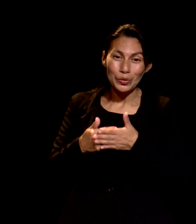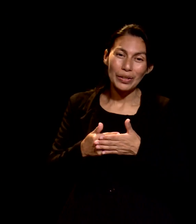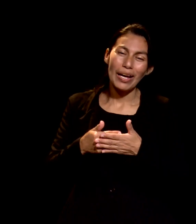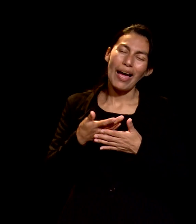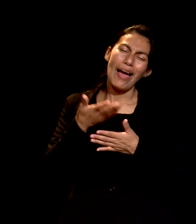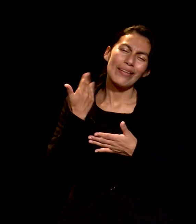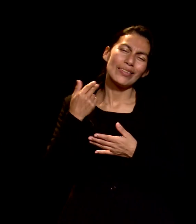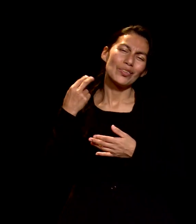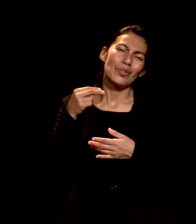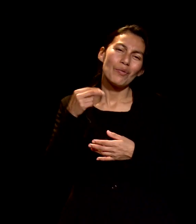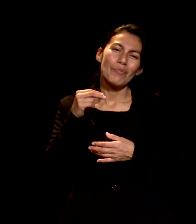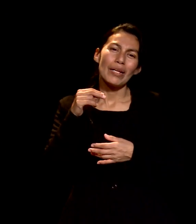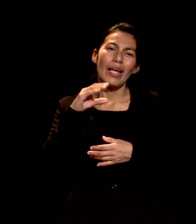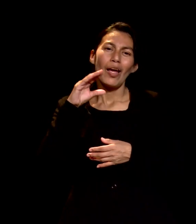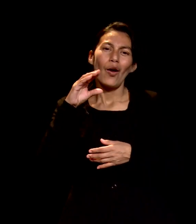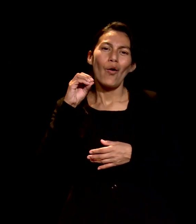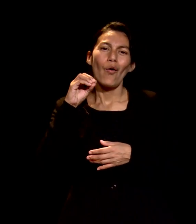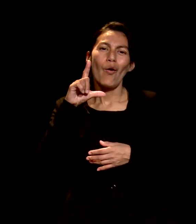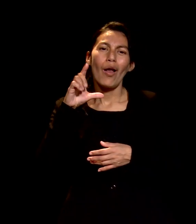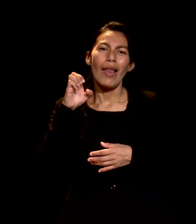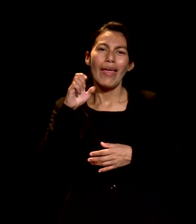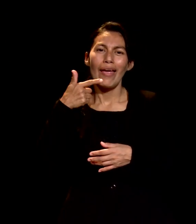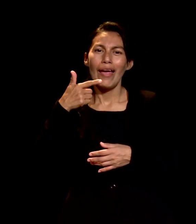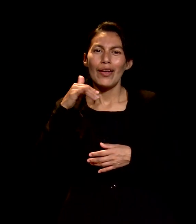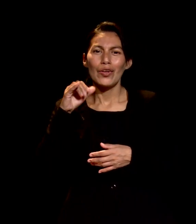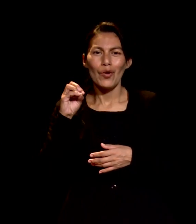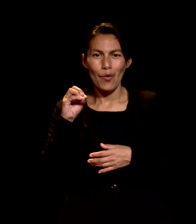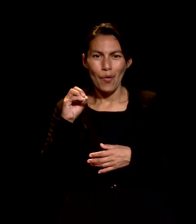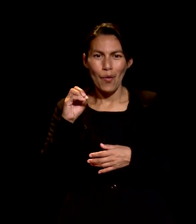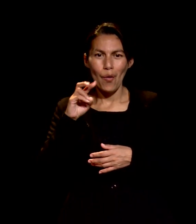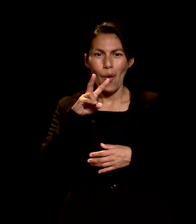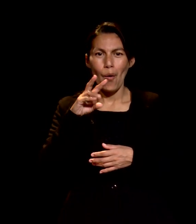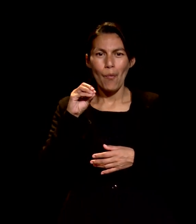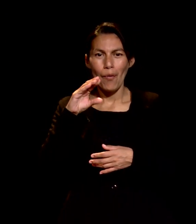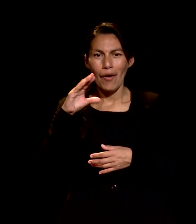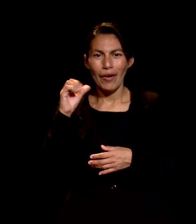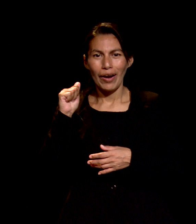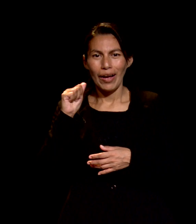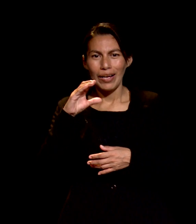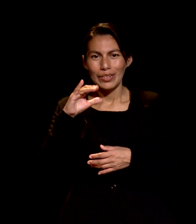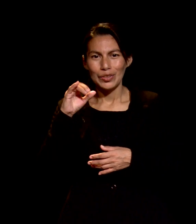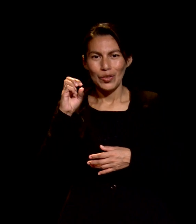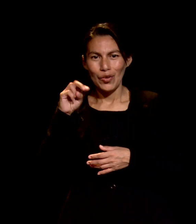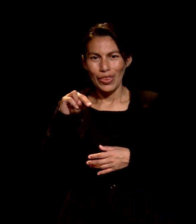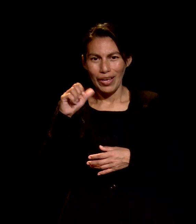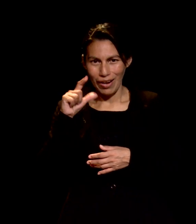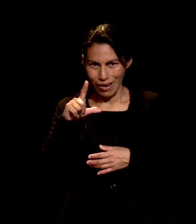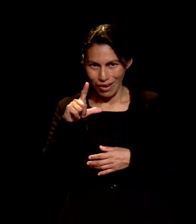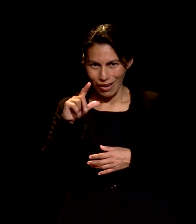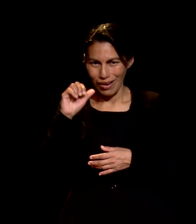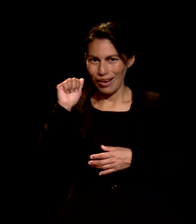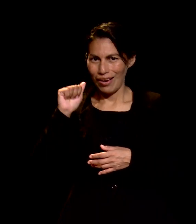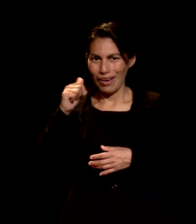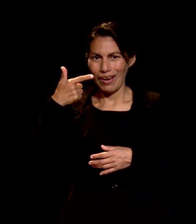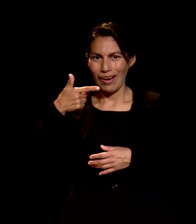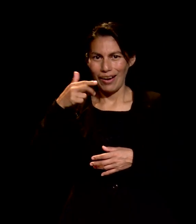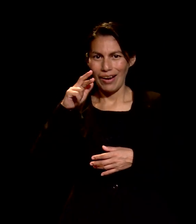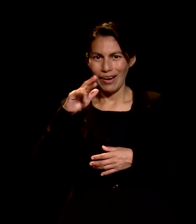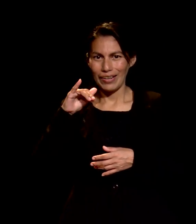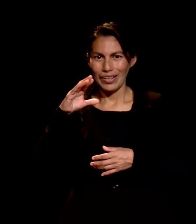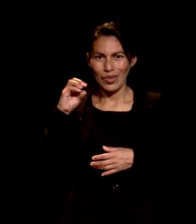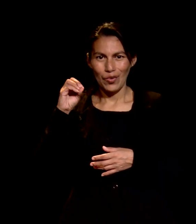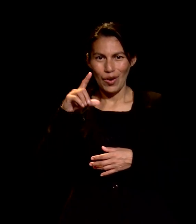vocacional agrícola Así que ustedes fueron, digamos Son egresados de esta